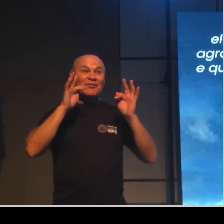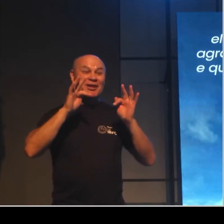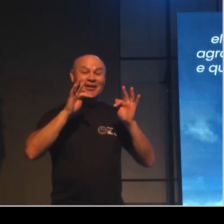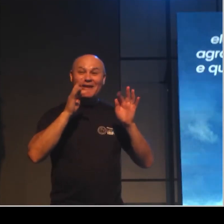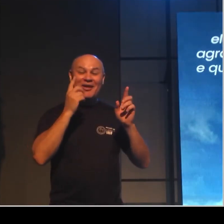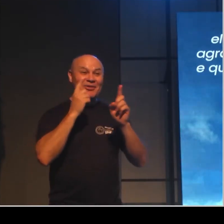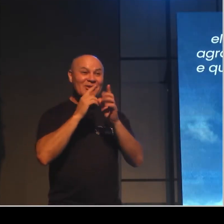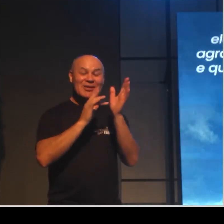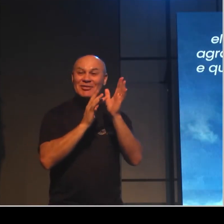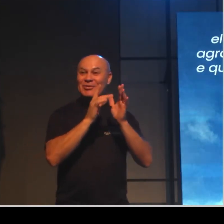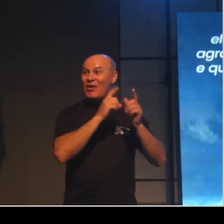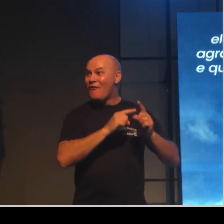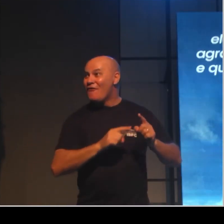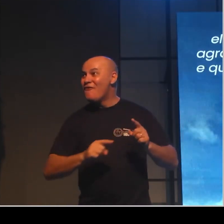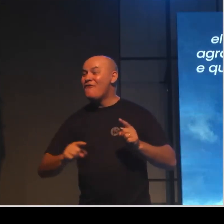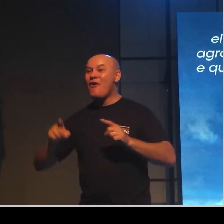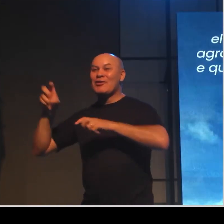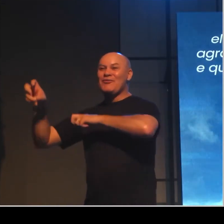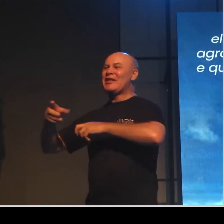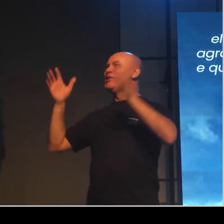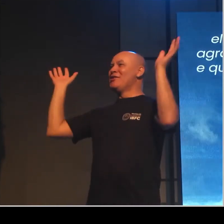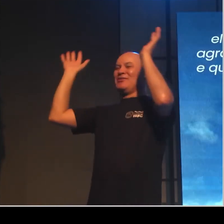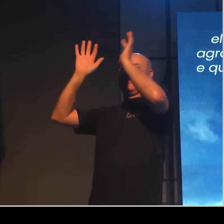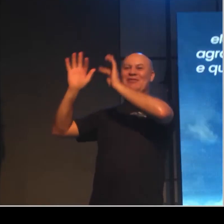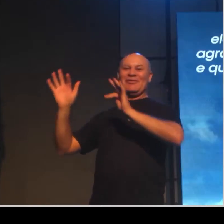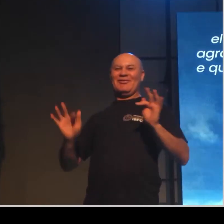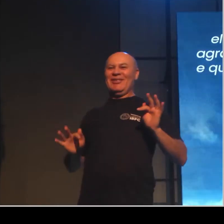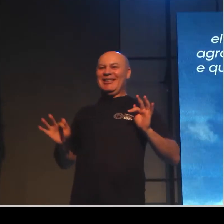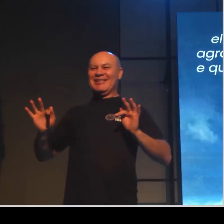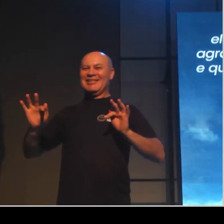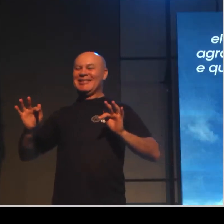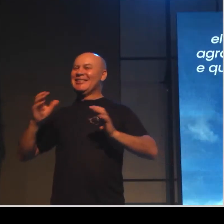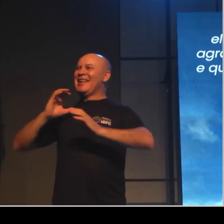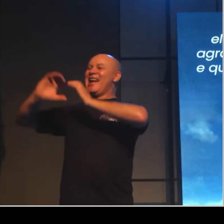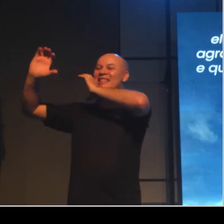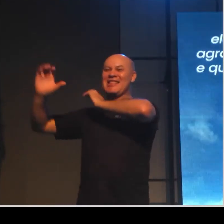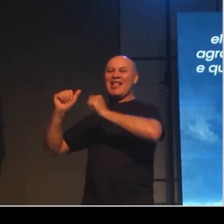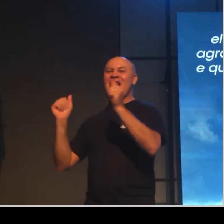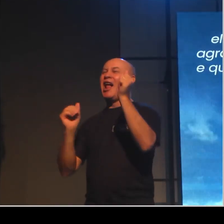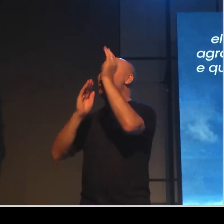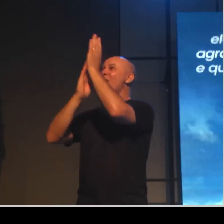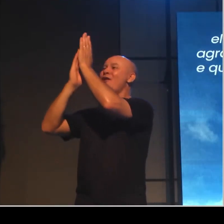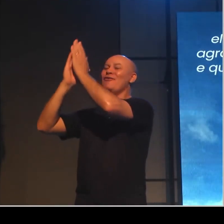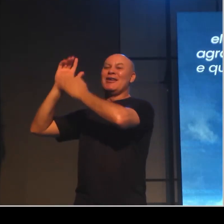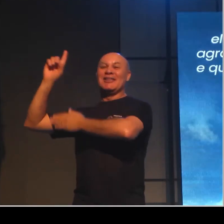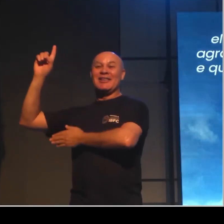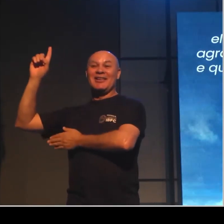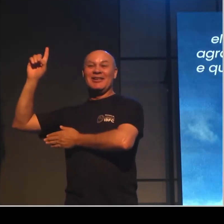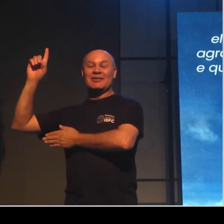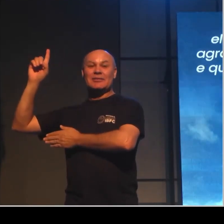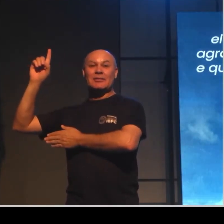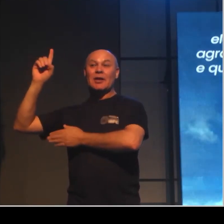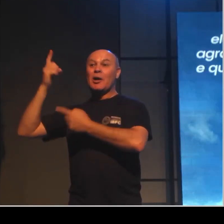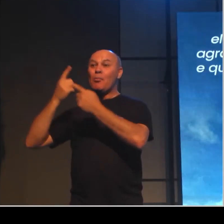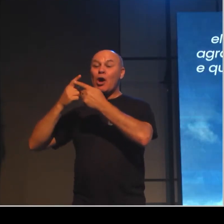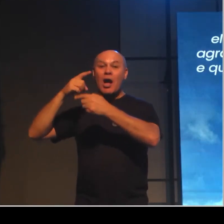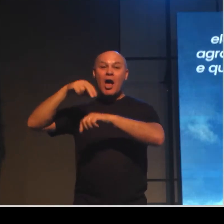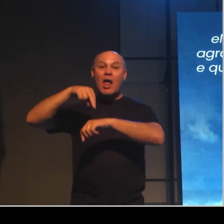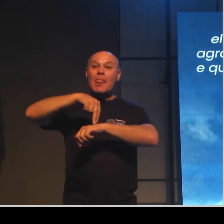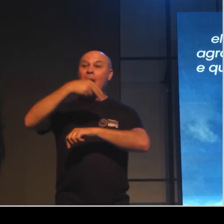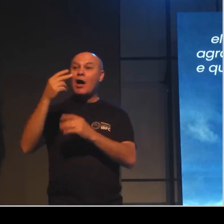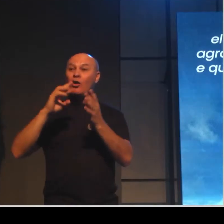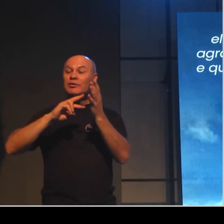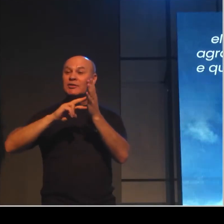Natal não é uma história triste de um coitadinho, não. Natal é uma